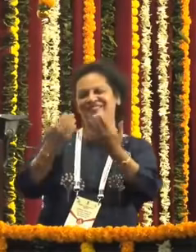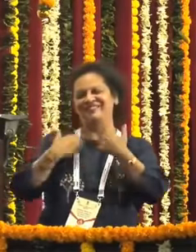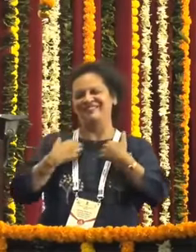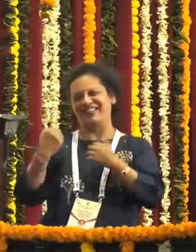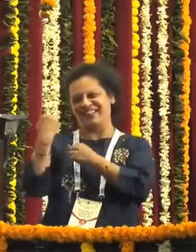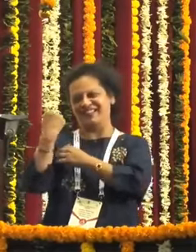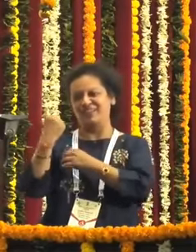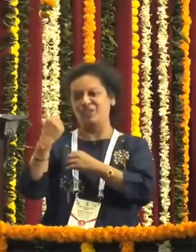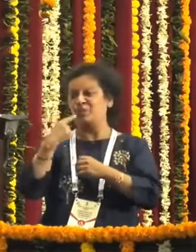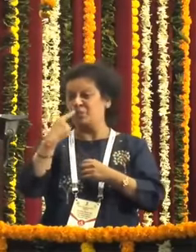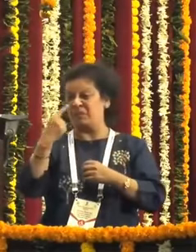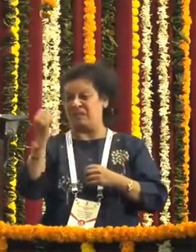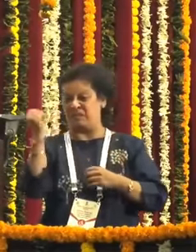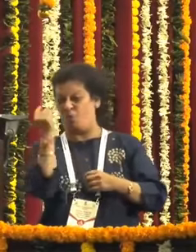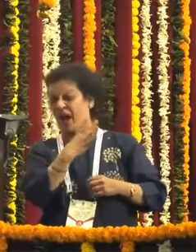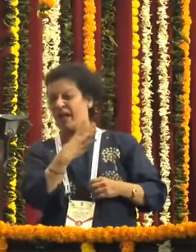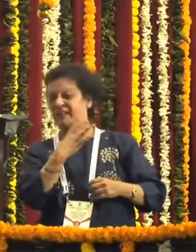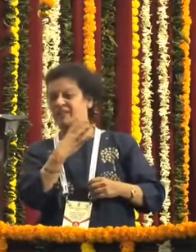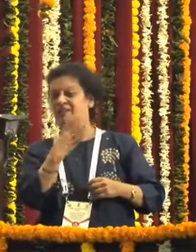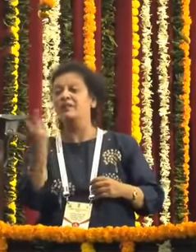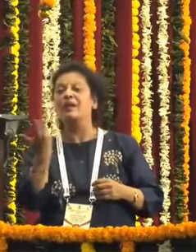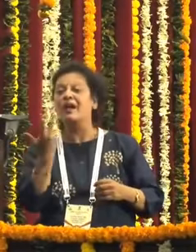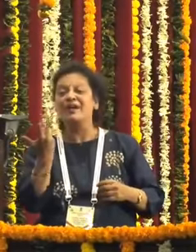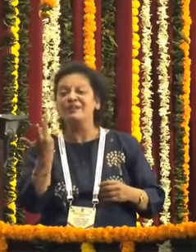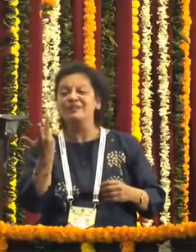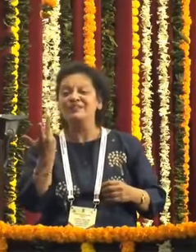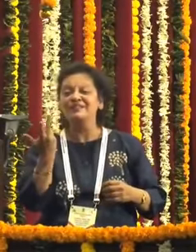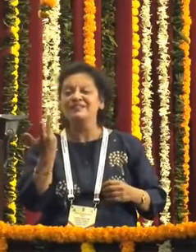त्यांचा शाप ज्याला मिळेल त्याला काय होईल.